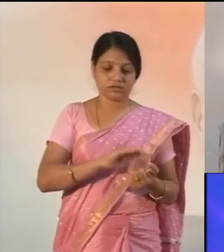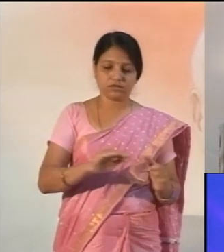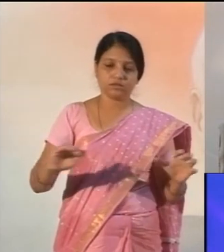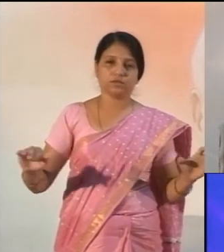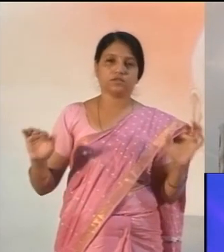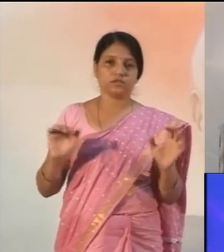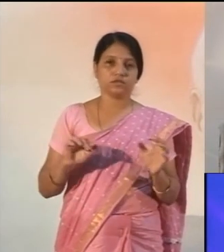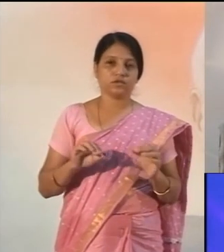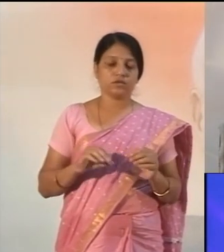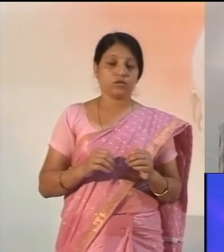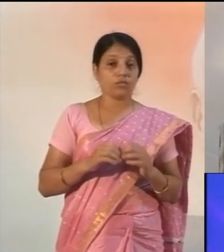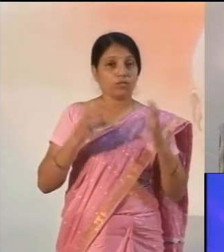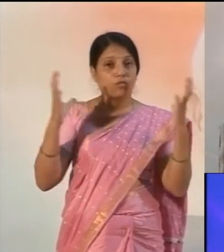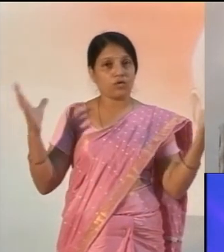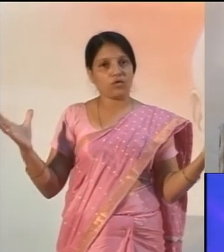बहुत पसंद हैं।